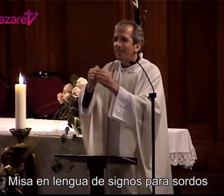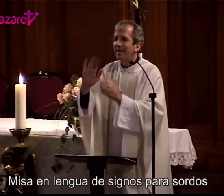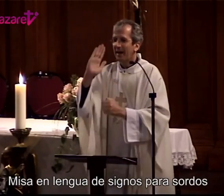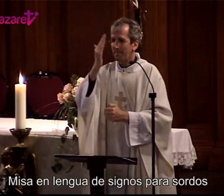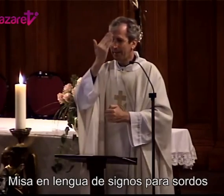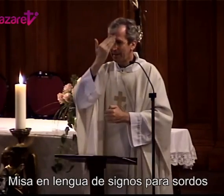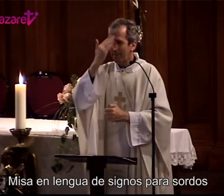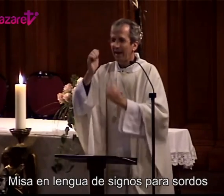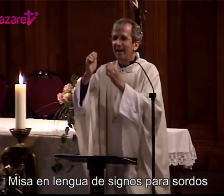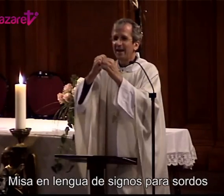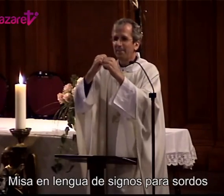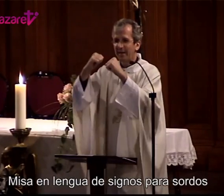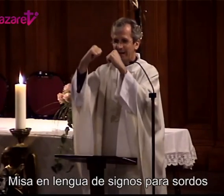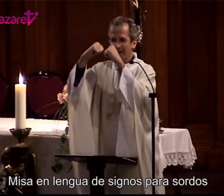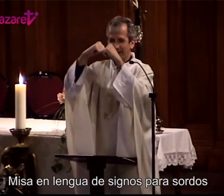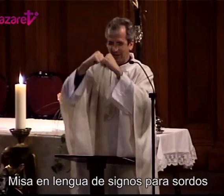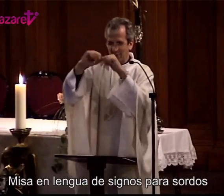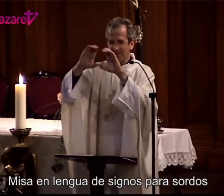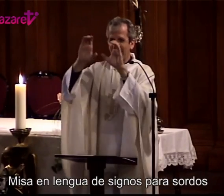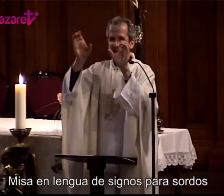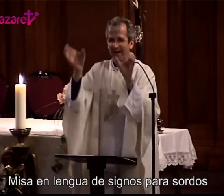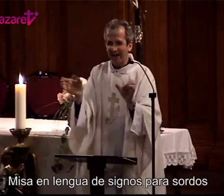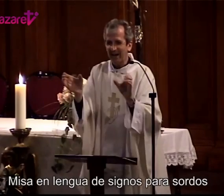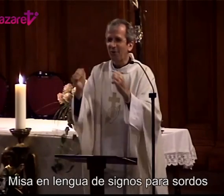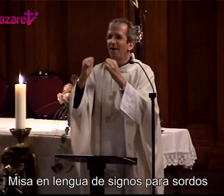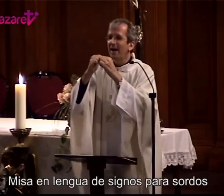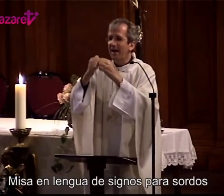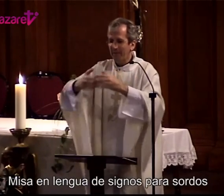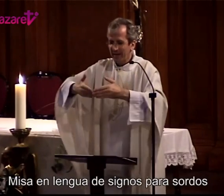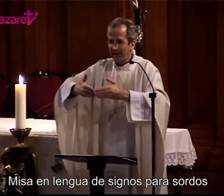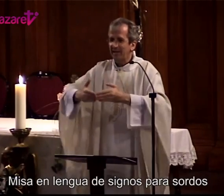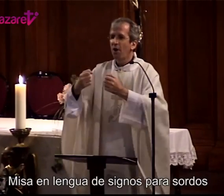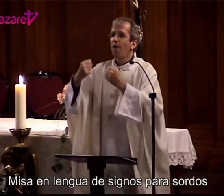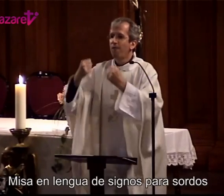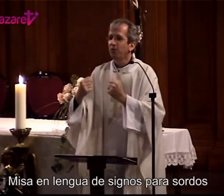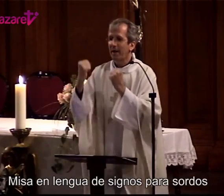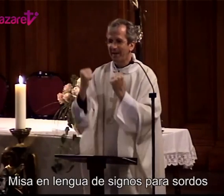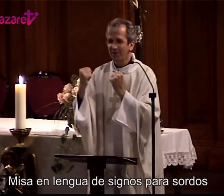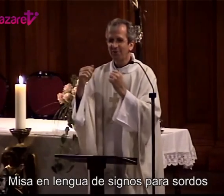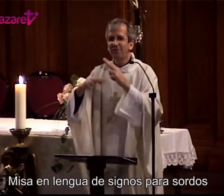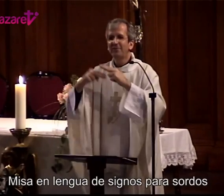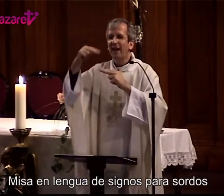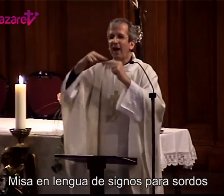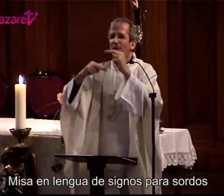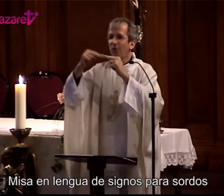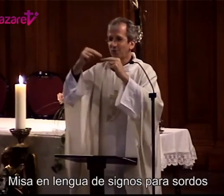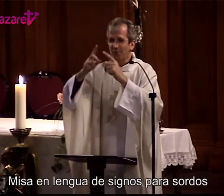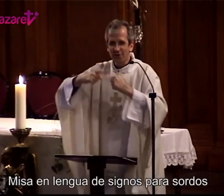piedra principal, en la piedra que sostiene el arco, en la piedra que es fundamento de la construcción